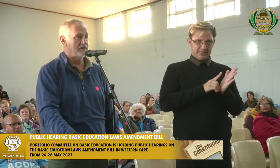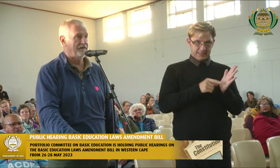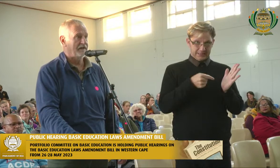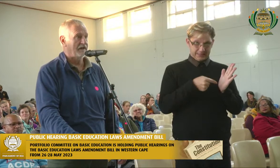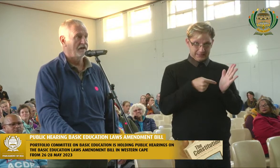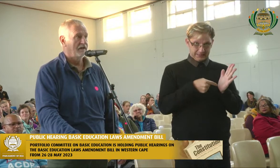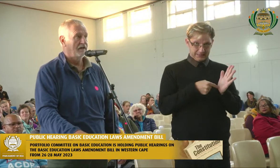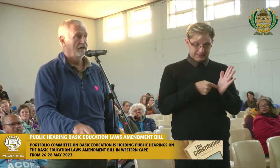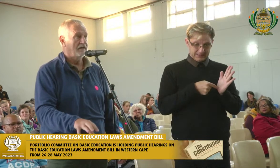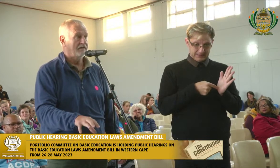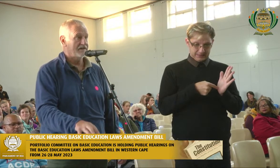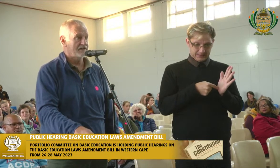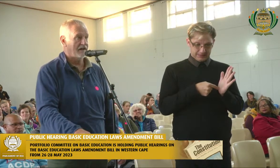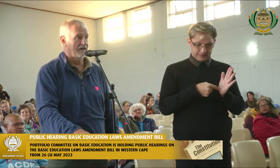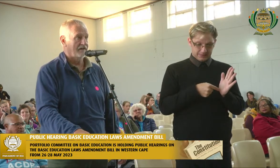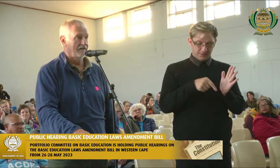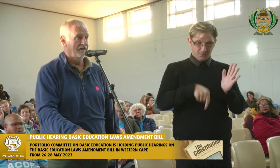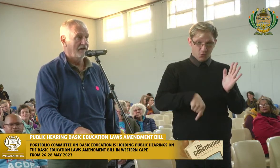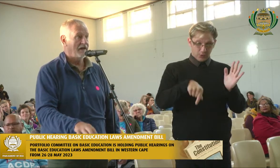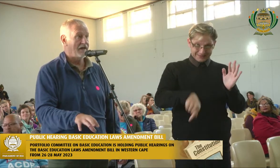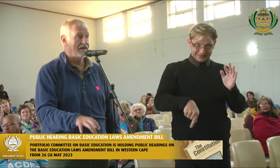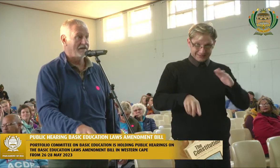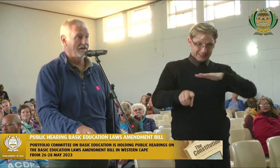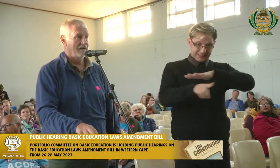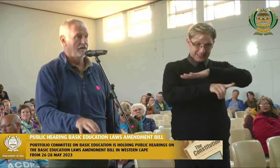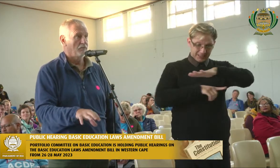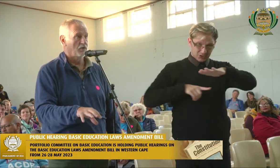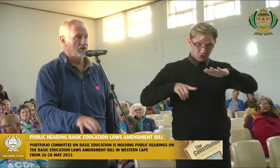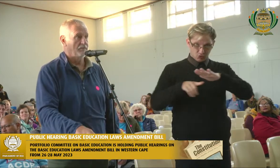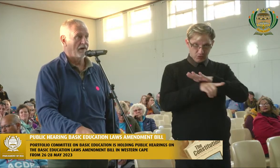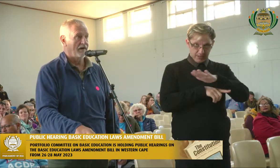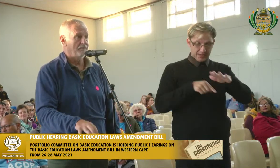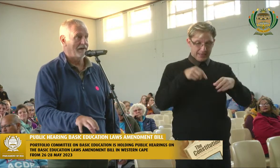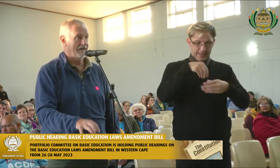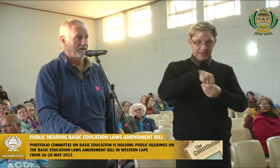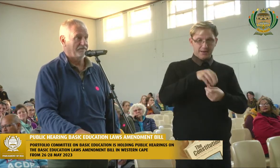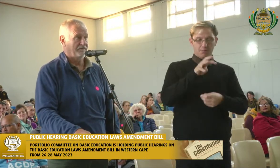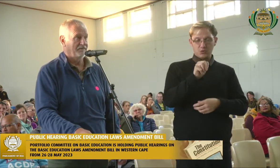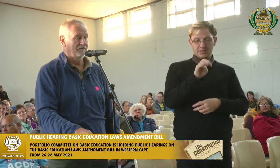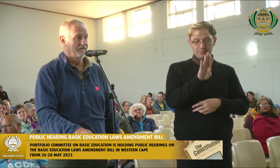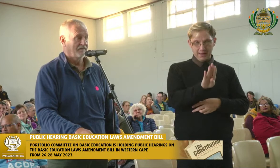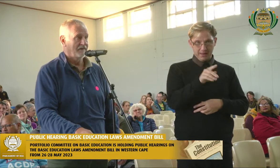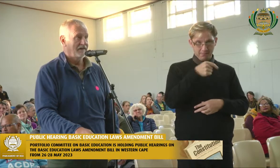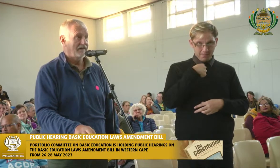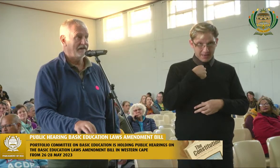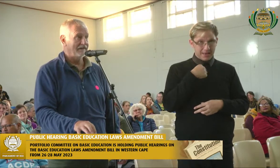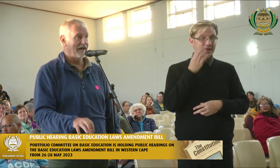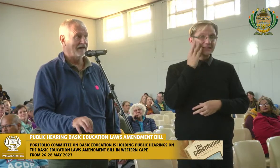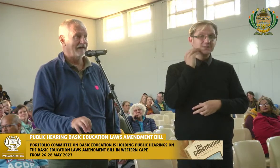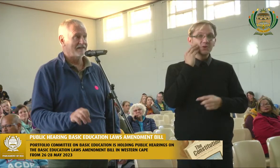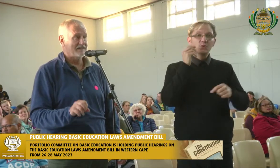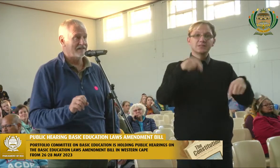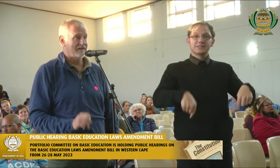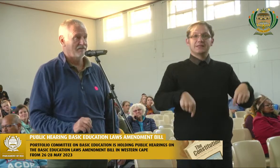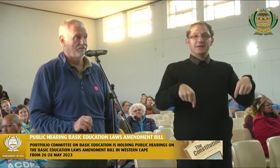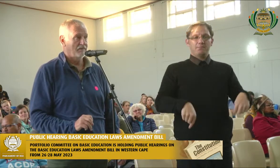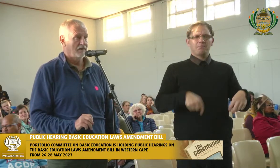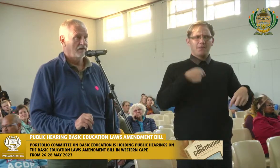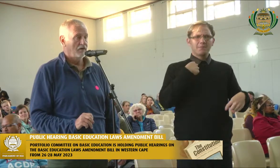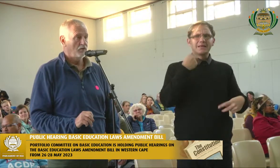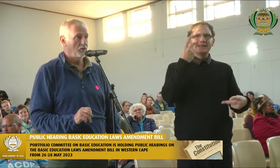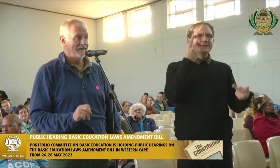hierdie spesifieke distrik in Mosselbaai beleef. Hier het ek